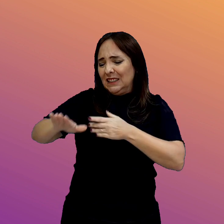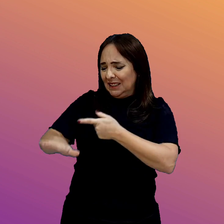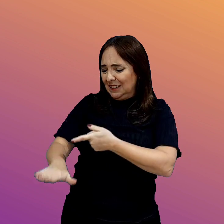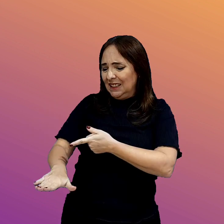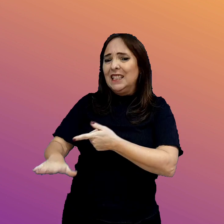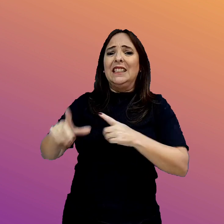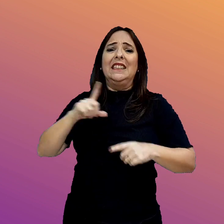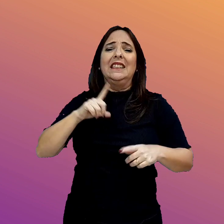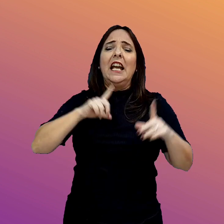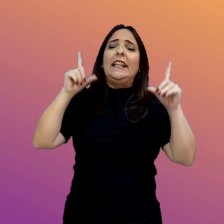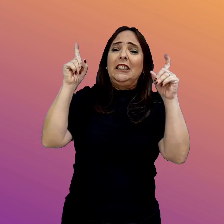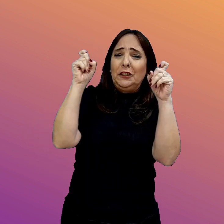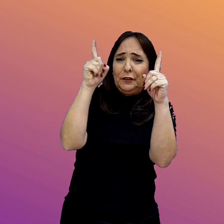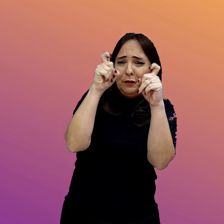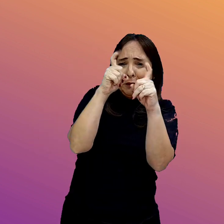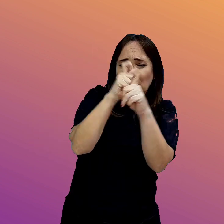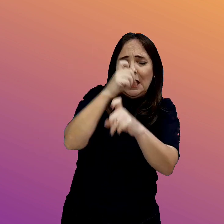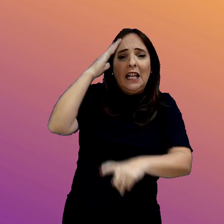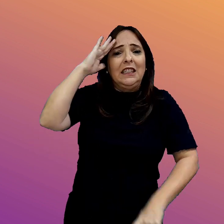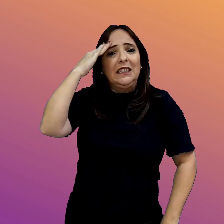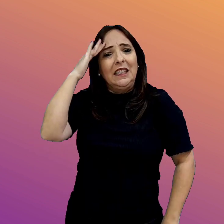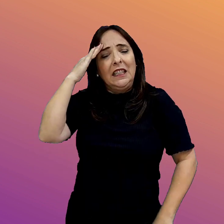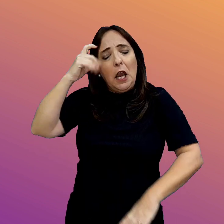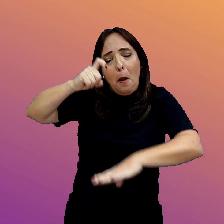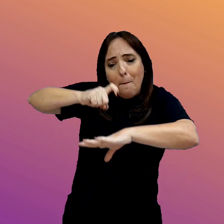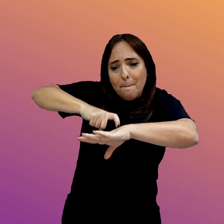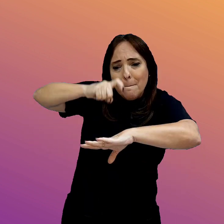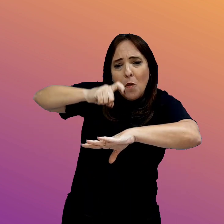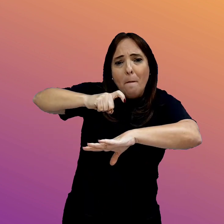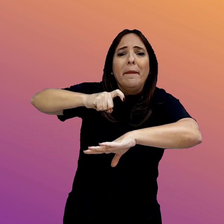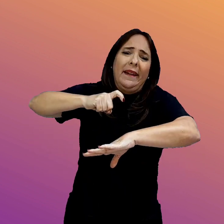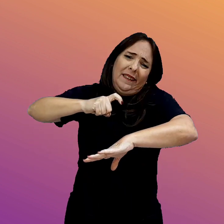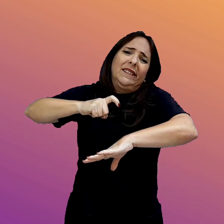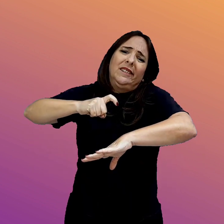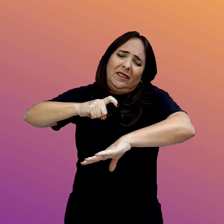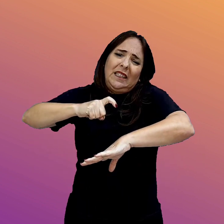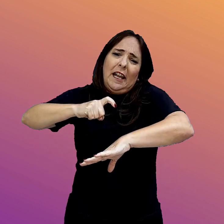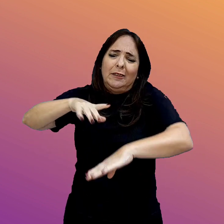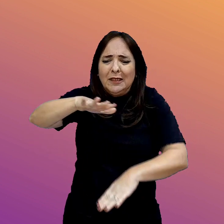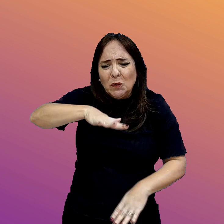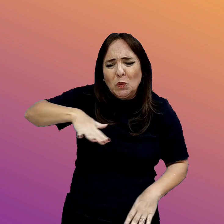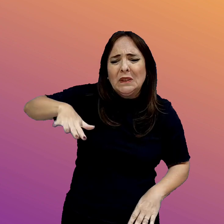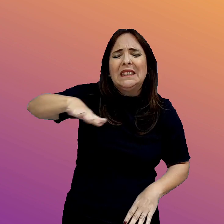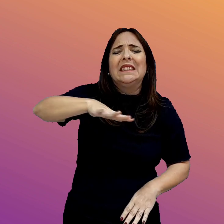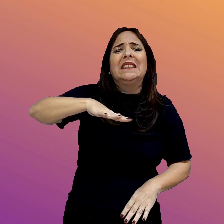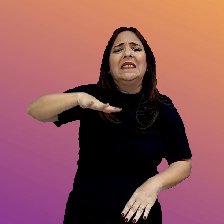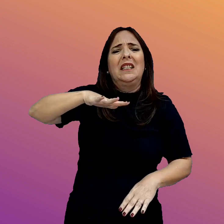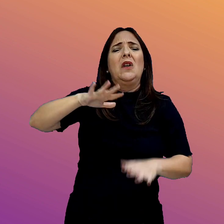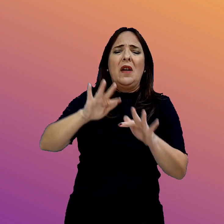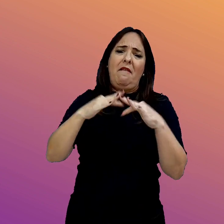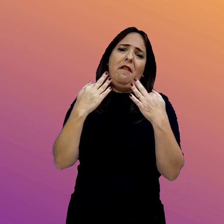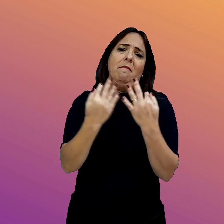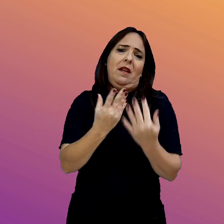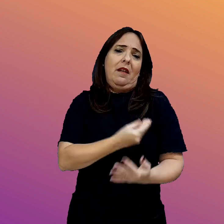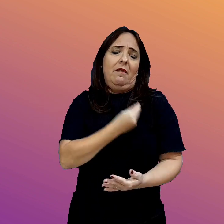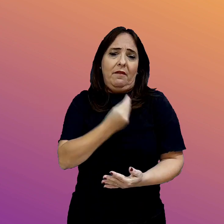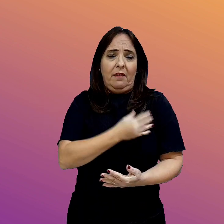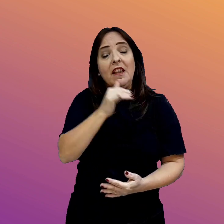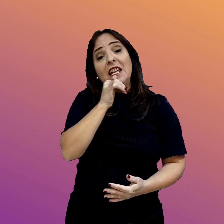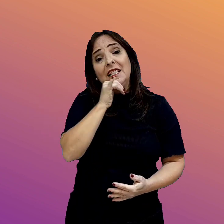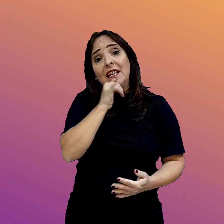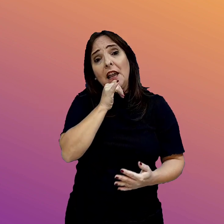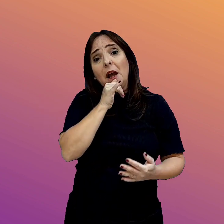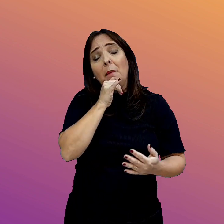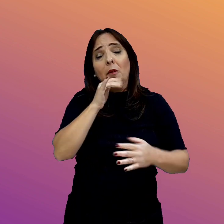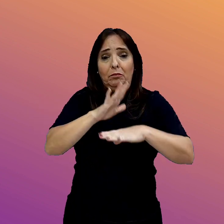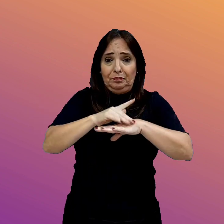entender os momentos em que as famílias vivem, né? Nós estamos passando um momento, por exemplo, de